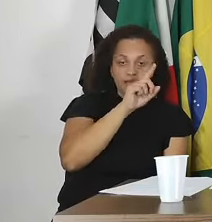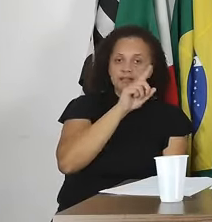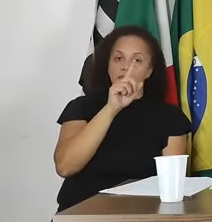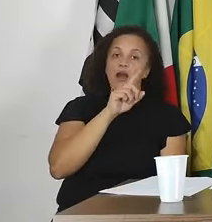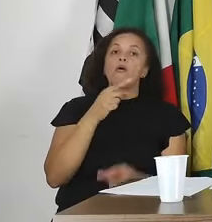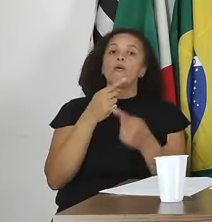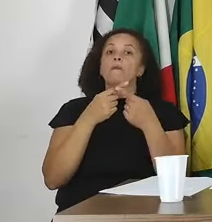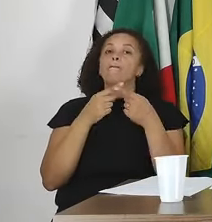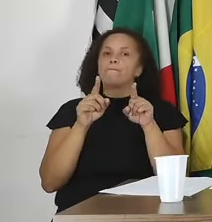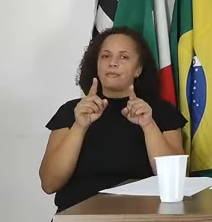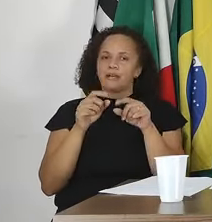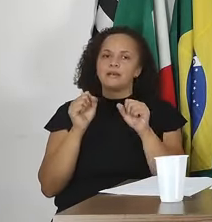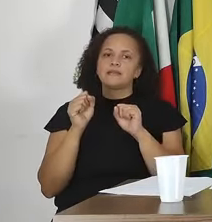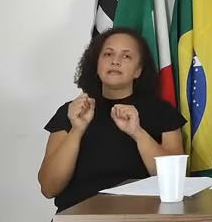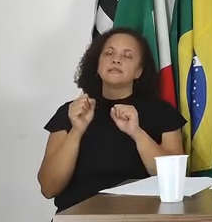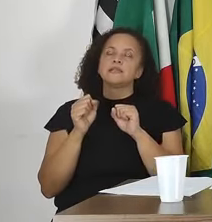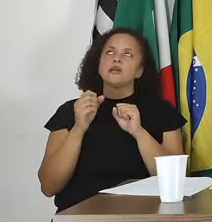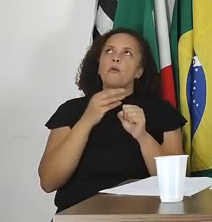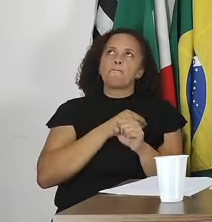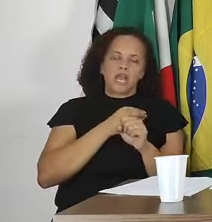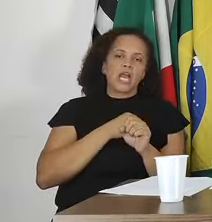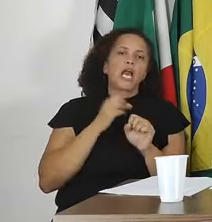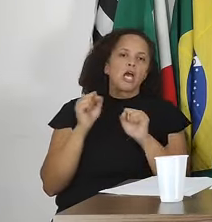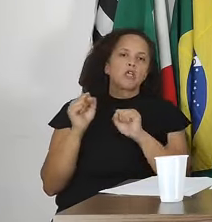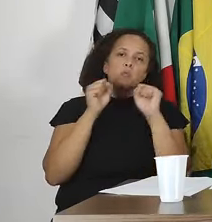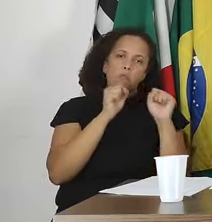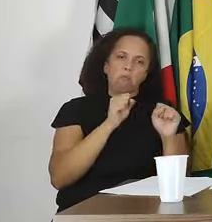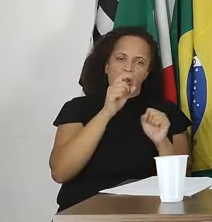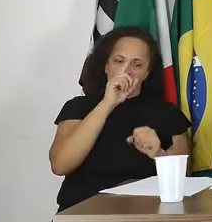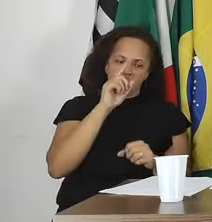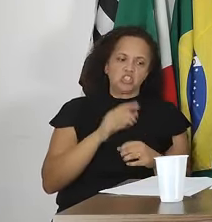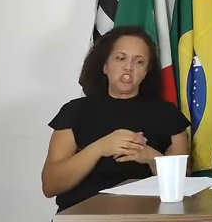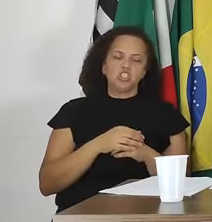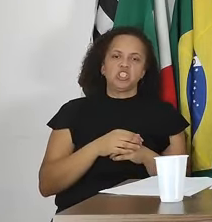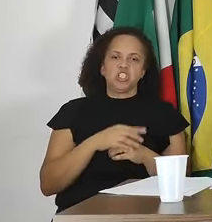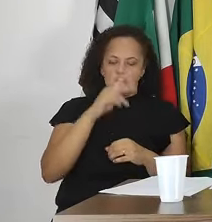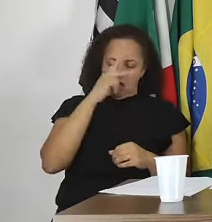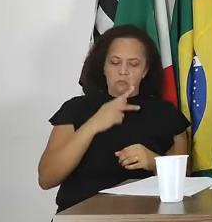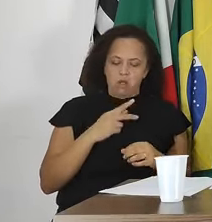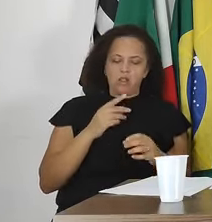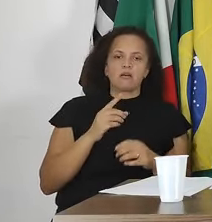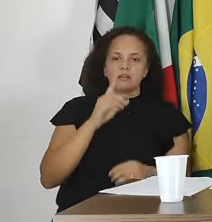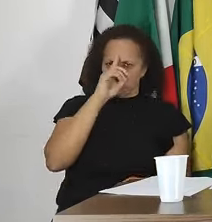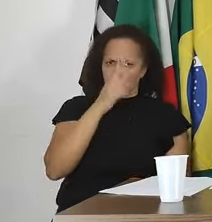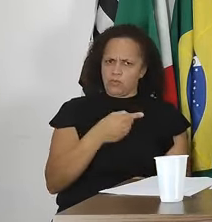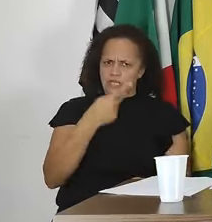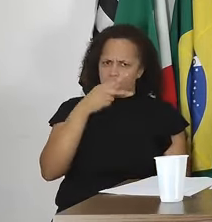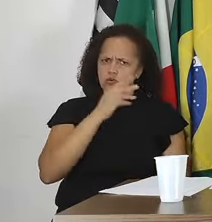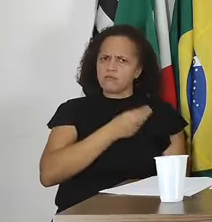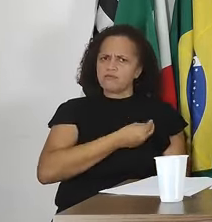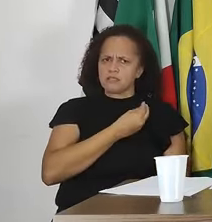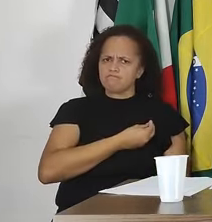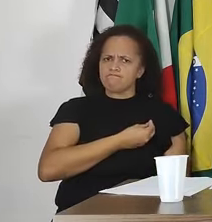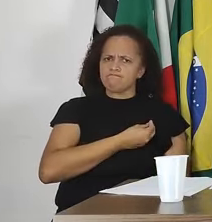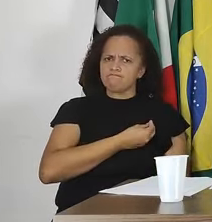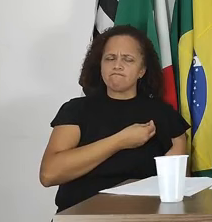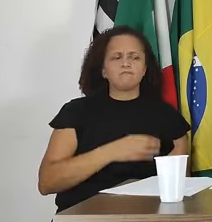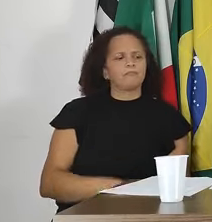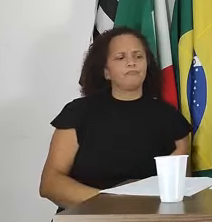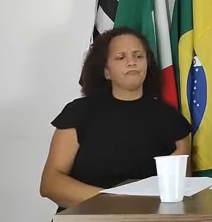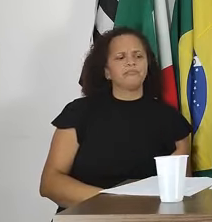E tudo aquilo que domina você, afasta você de Deus, né? Um pecado, né? A única coisa que